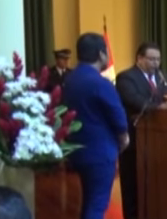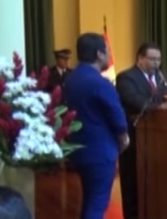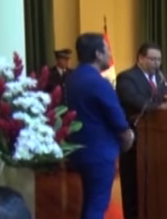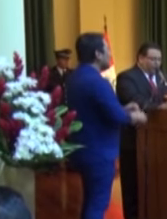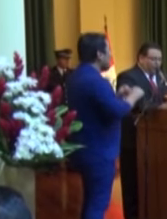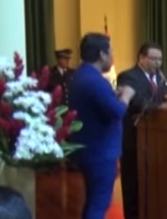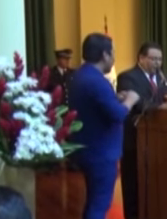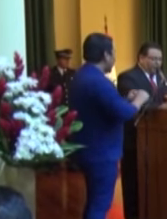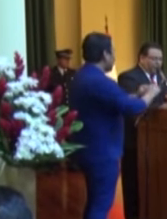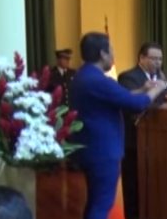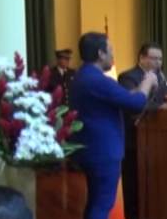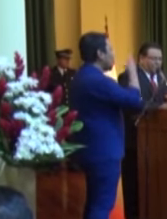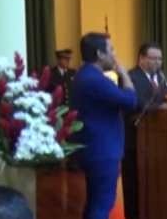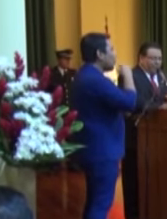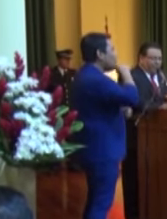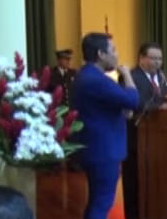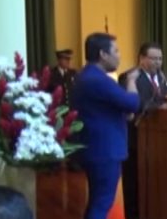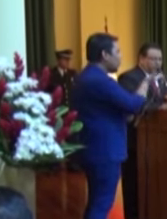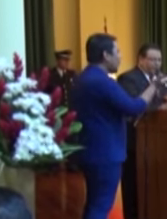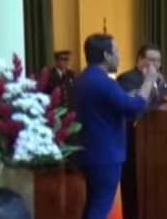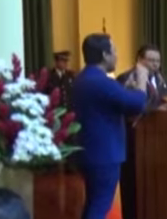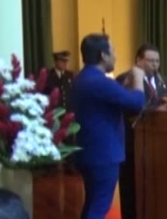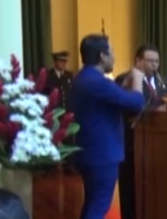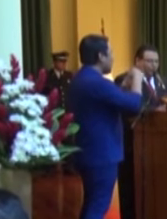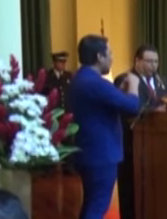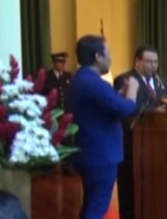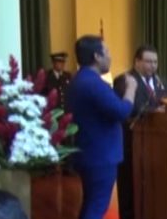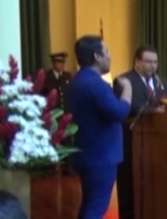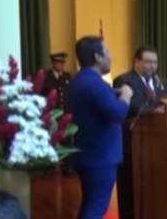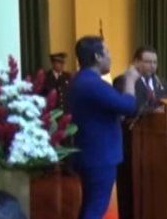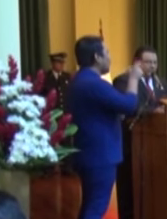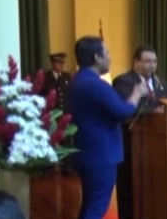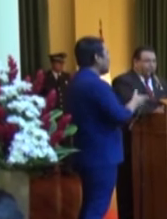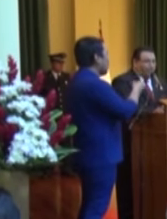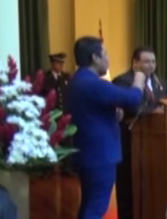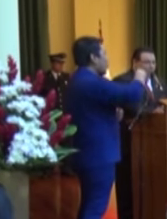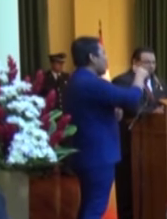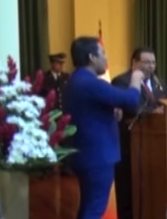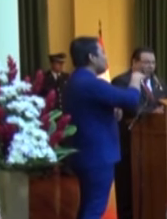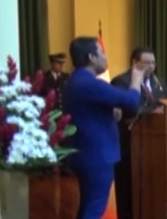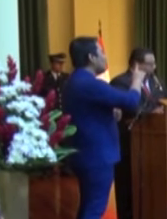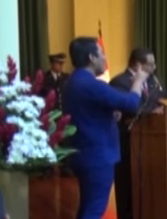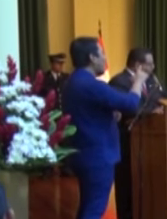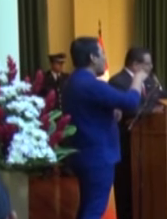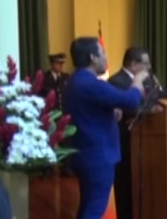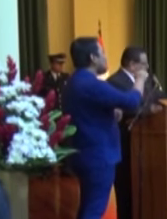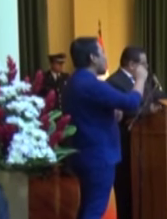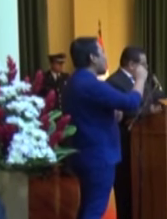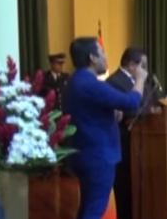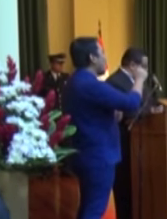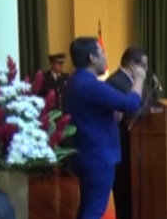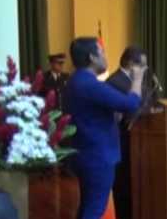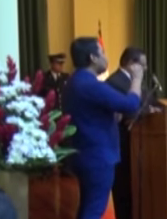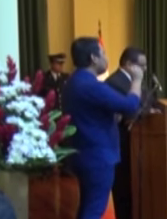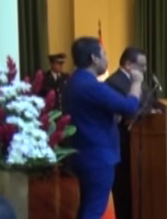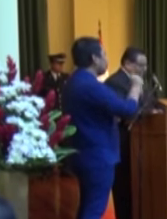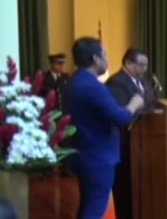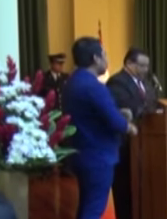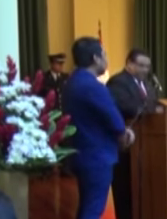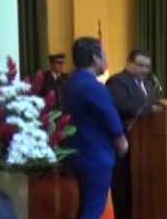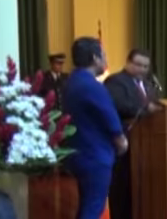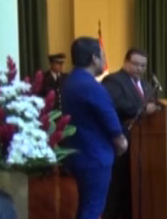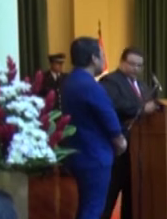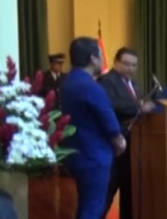A continuación, damas y caballeros, palabras del señor Manuel Sánchez Palacios Paiva.